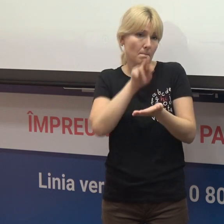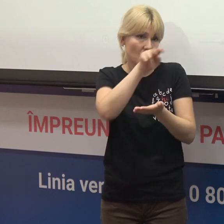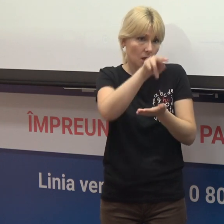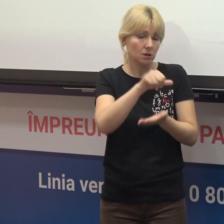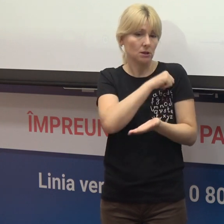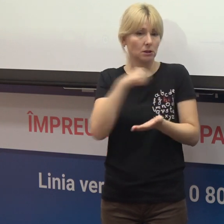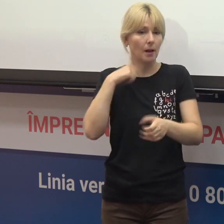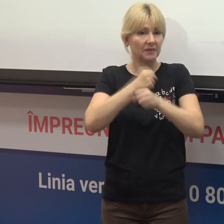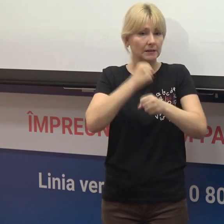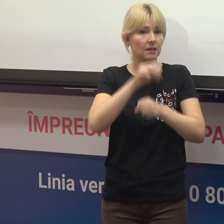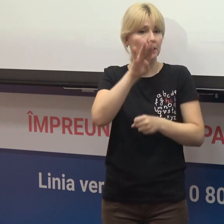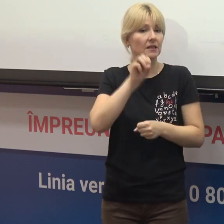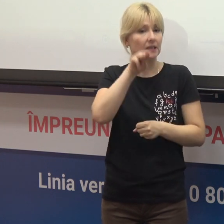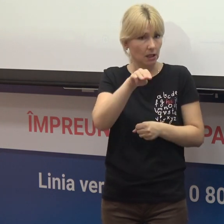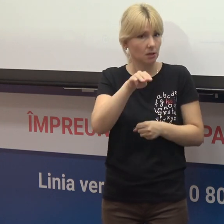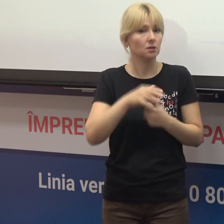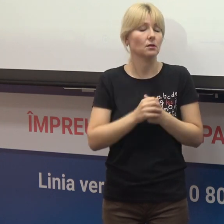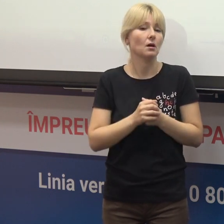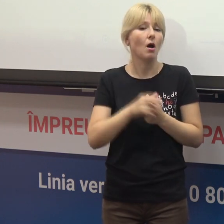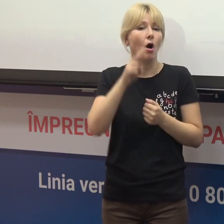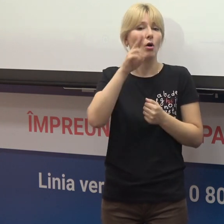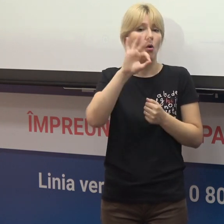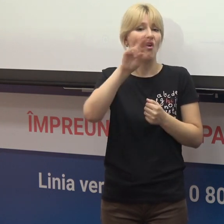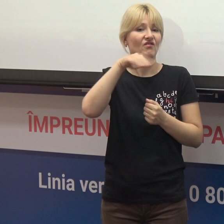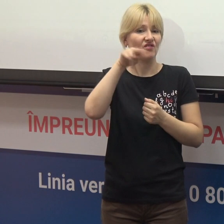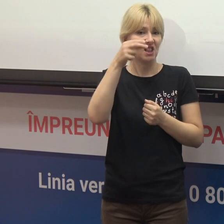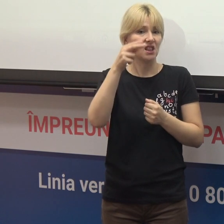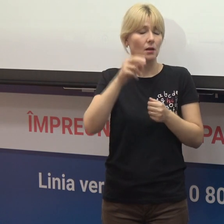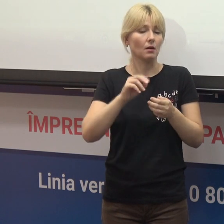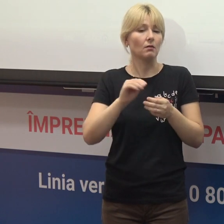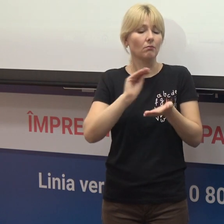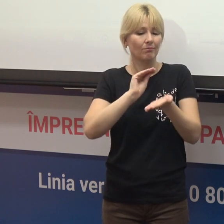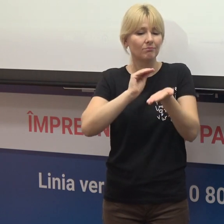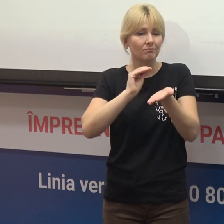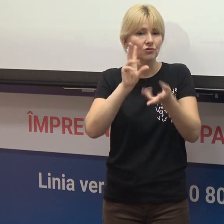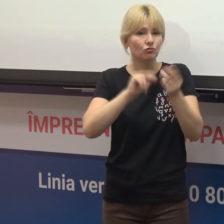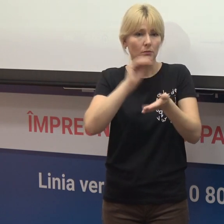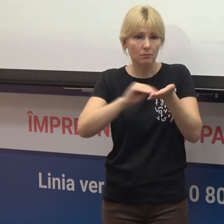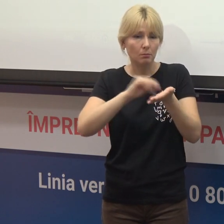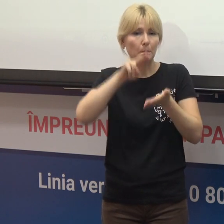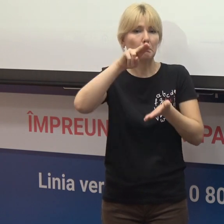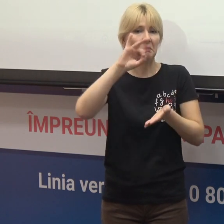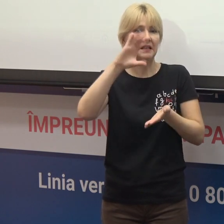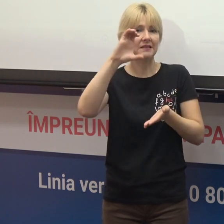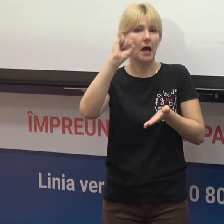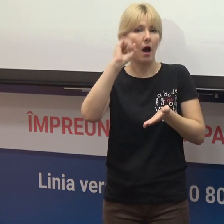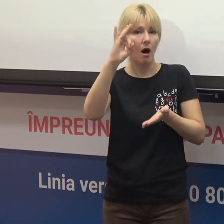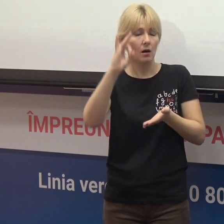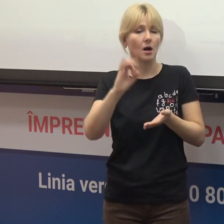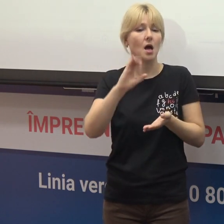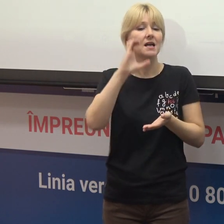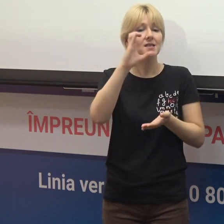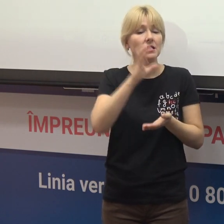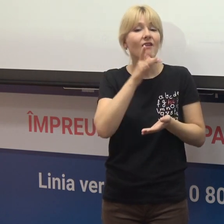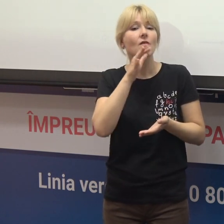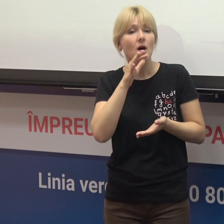unui test COVID-PCR la a șaptea zi sau după a șaptea zi de la momentul intrării pe